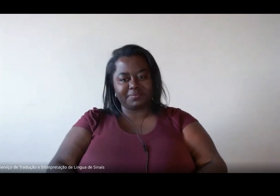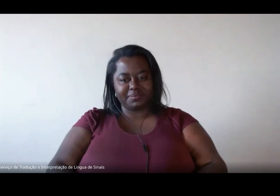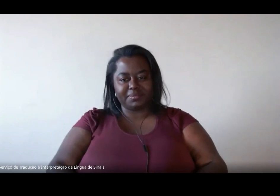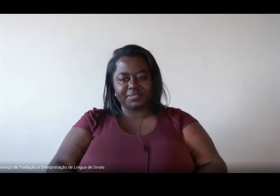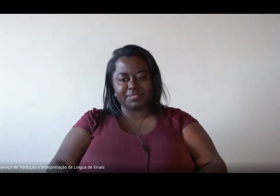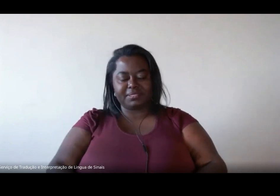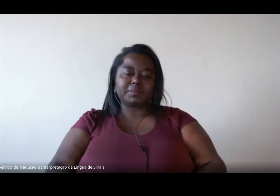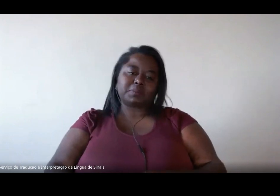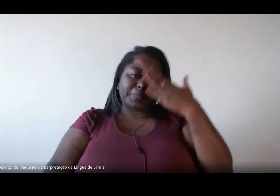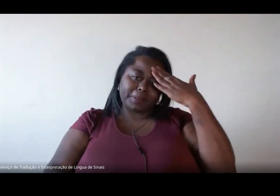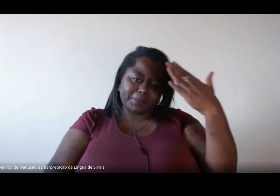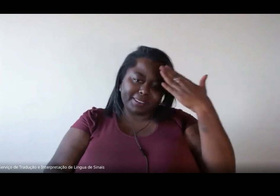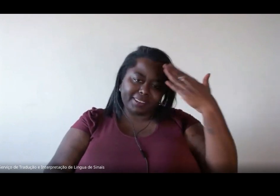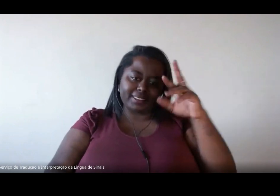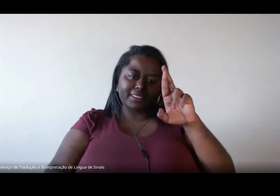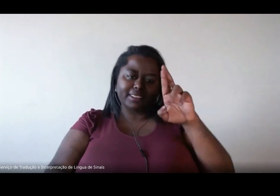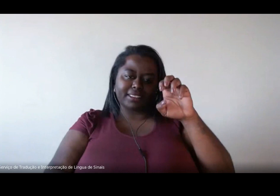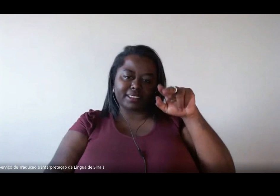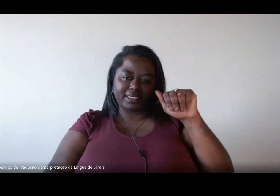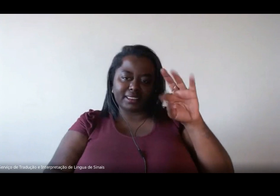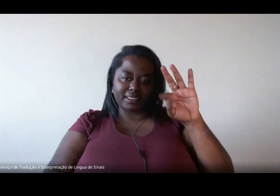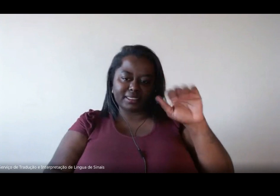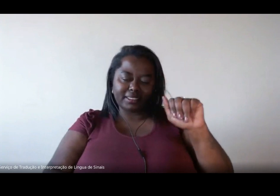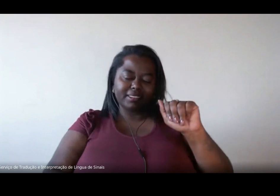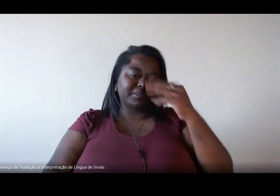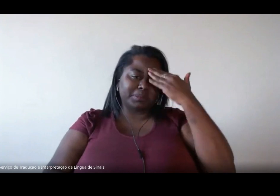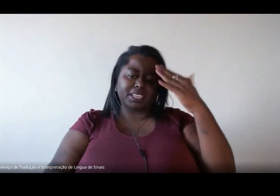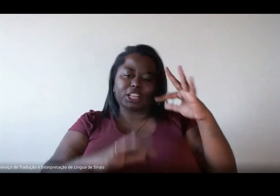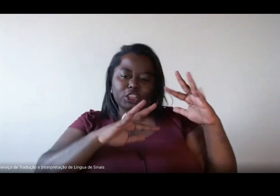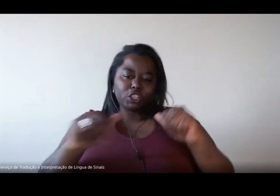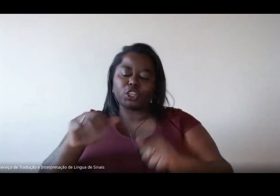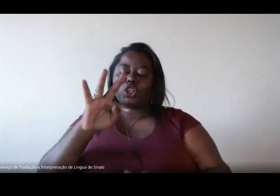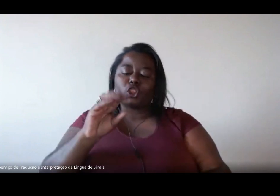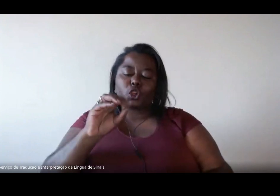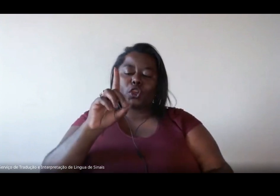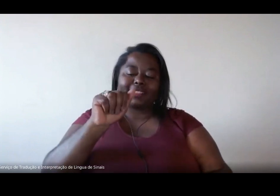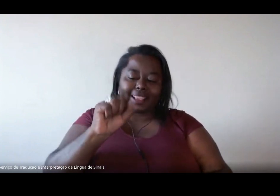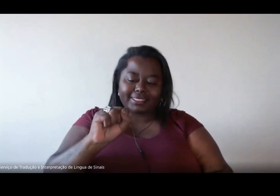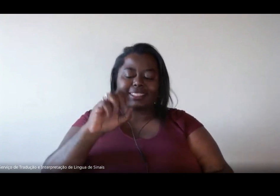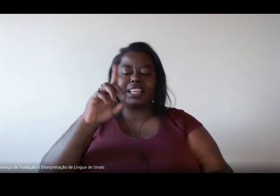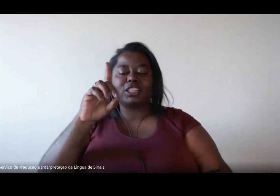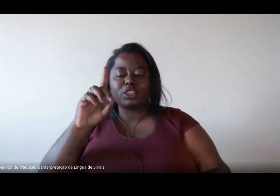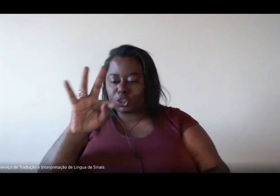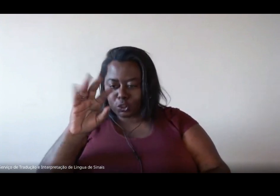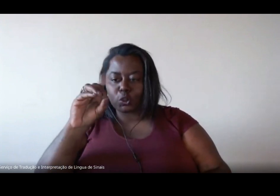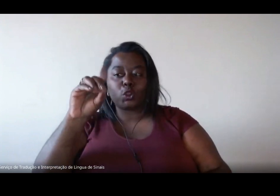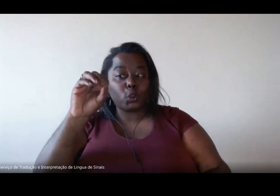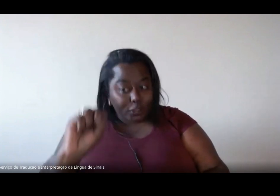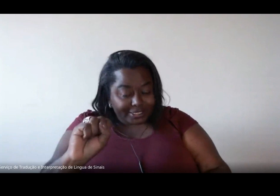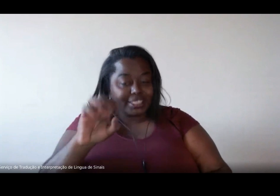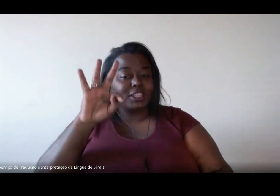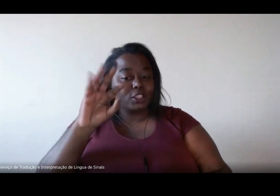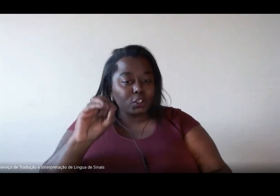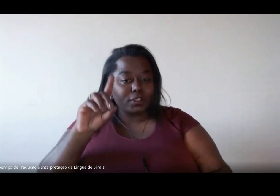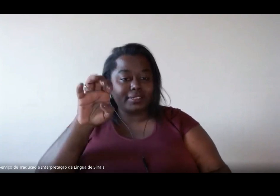Renata, por sua fala. Muito obrigada. Obrigada a vocês todos, todas e todos. Eu só